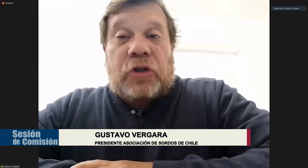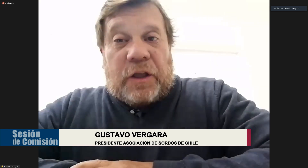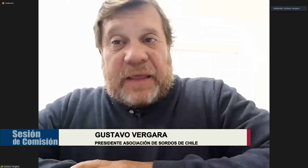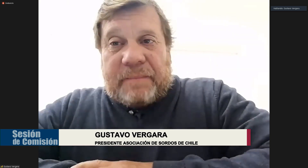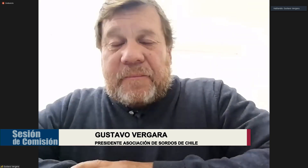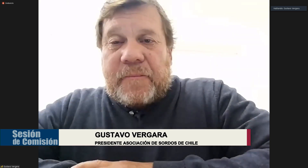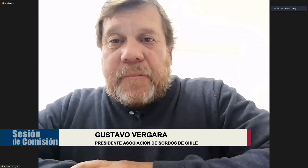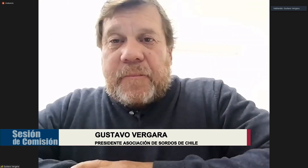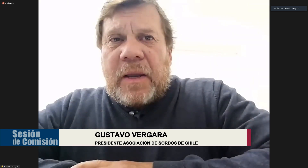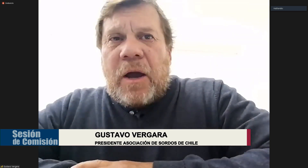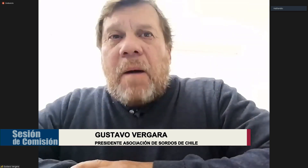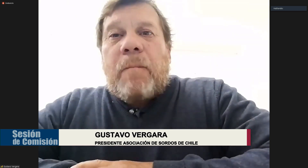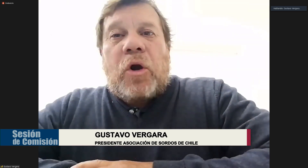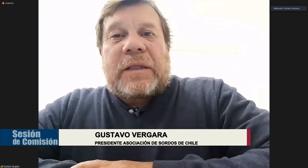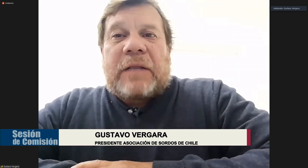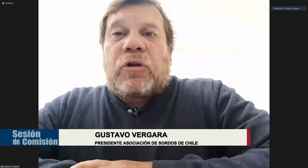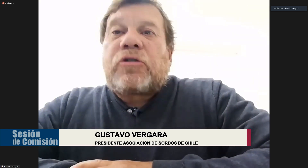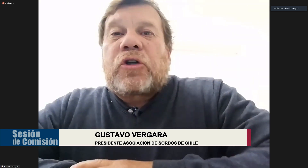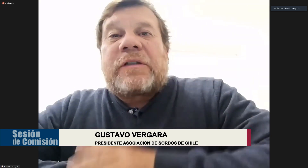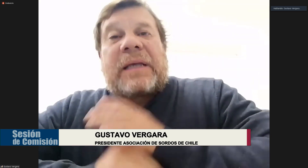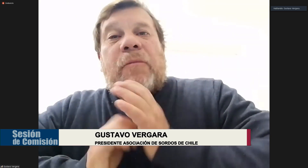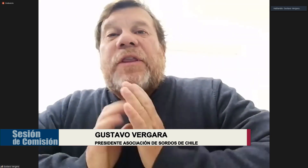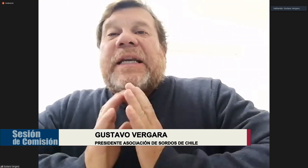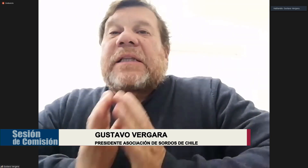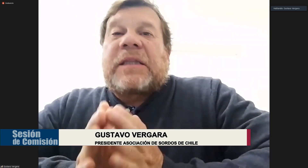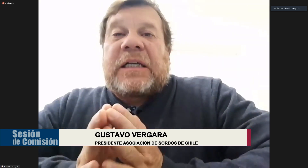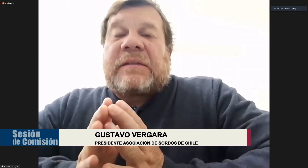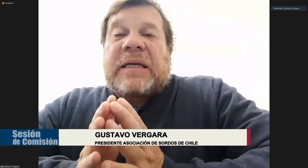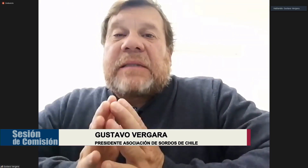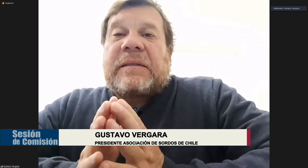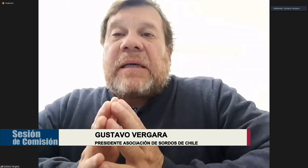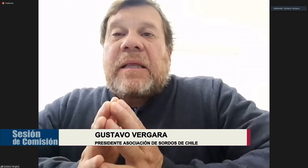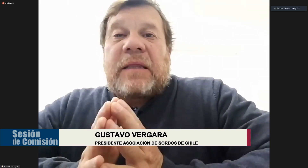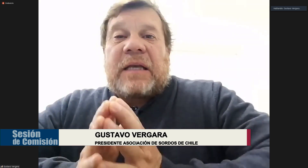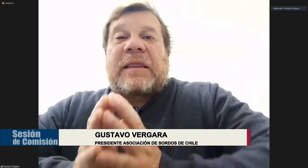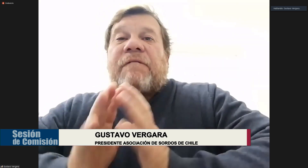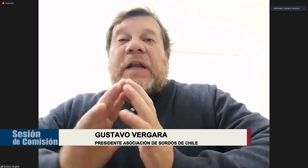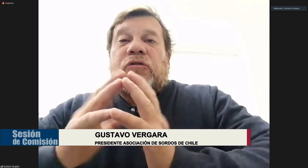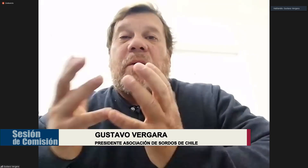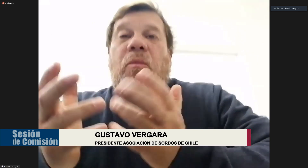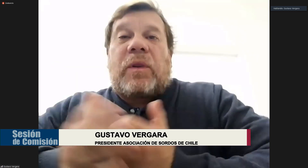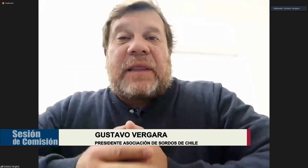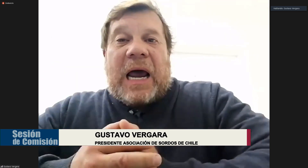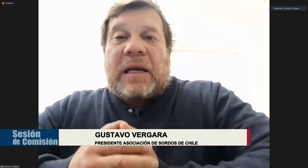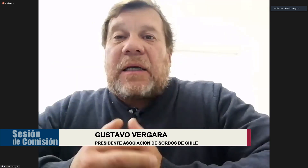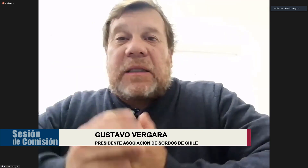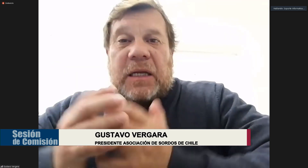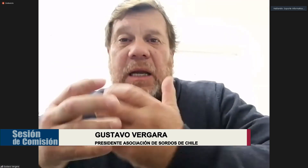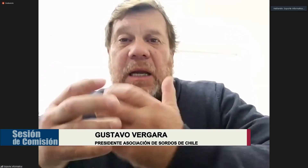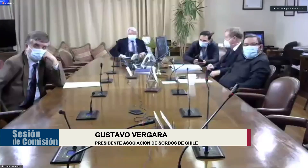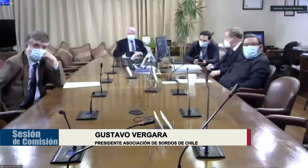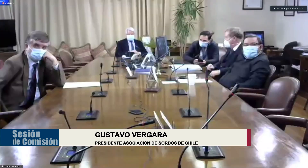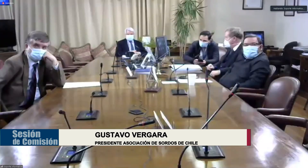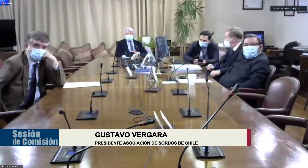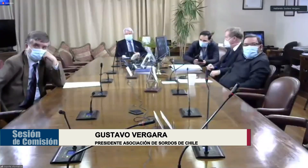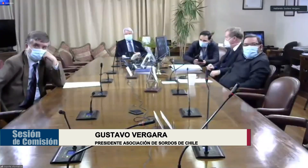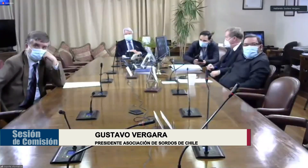Sordas. Por lo tanto, nosotros seguimos directrices de esta Federación Mundial que tiene más